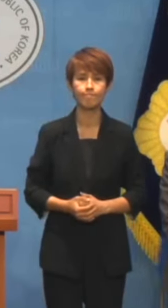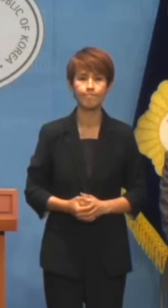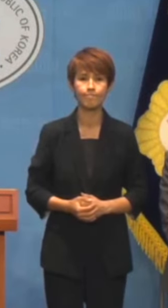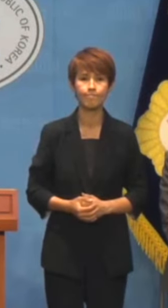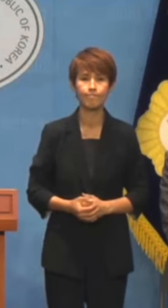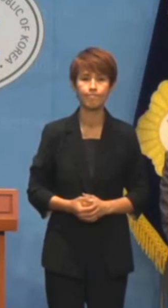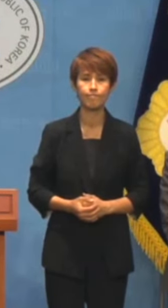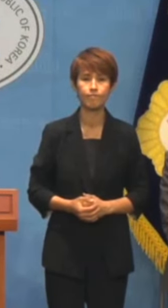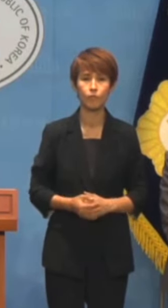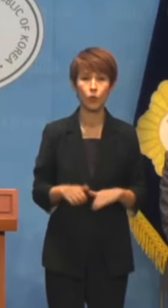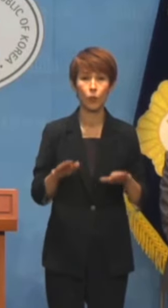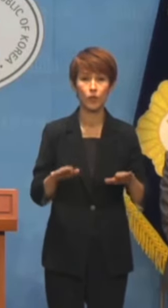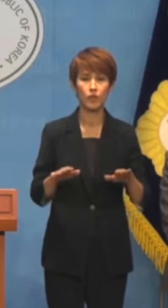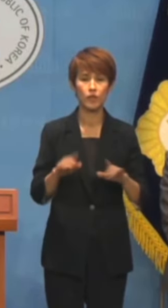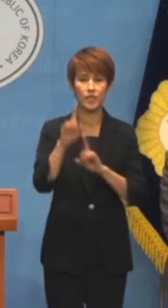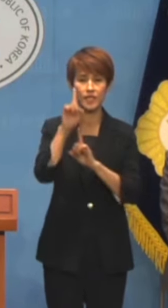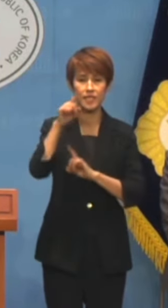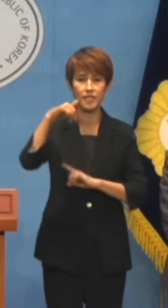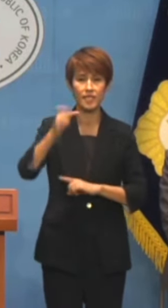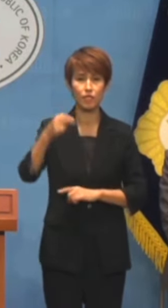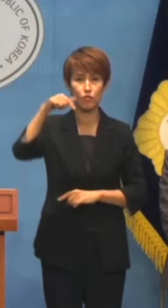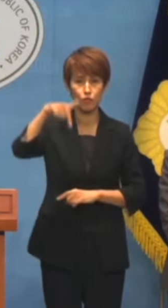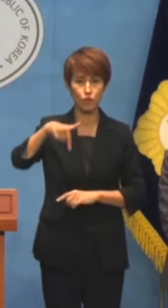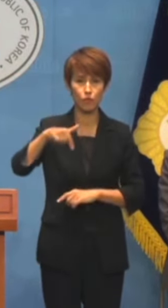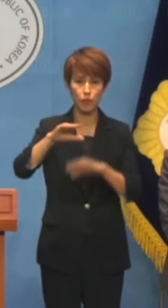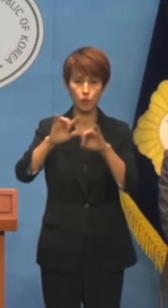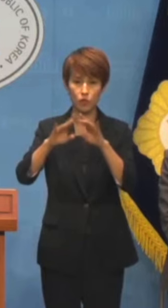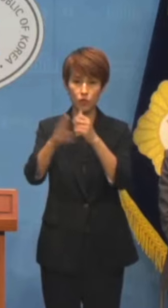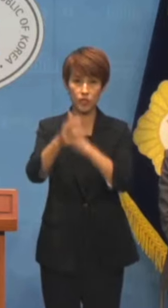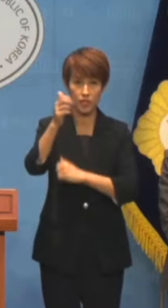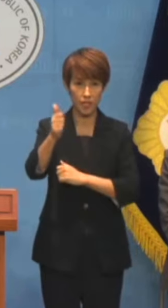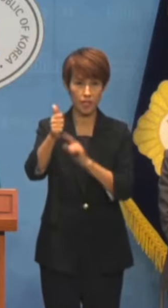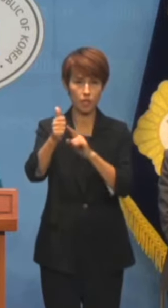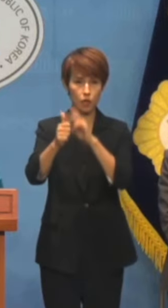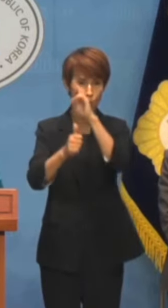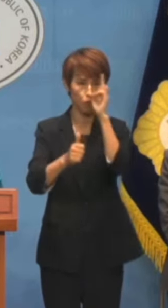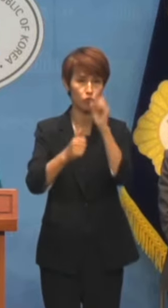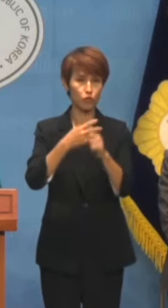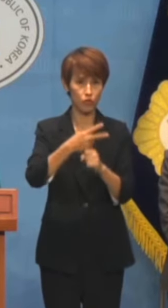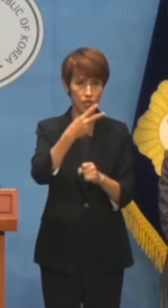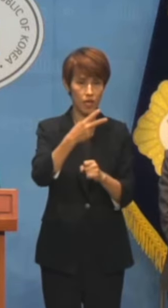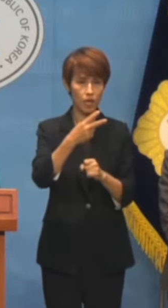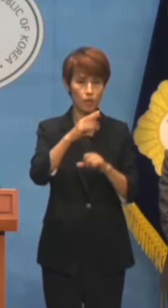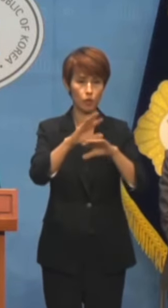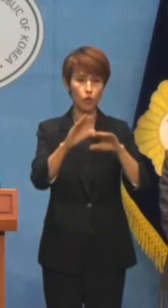네, 참고로 오늘 이진숙 방송통신위원장이 오후 2시에 방송통신위원회